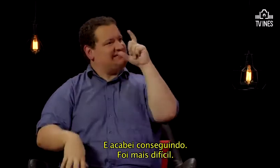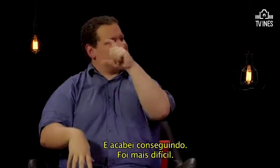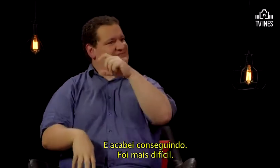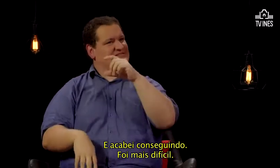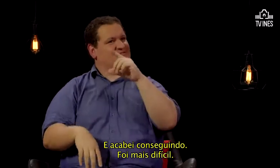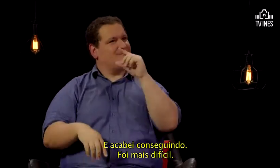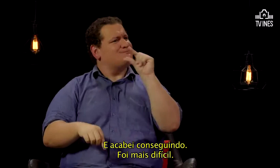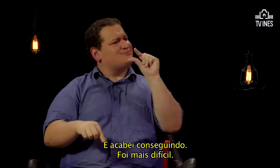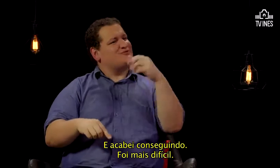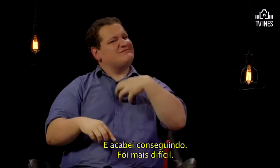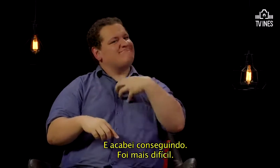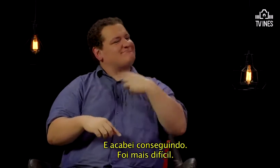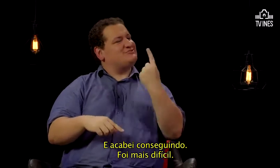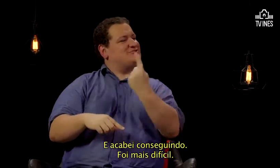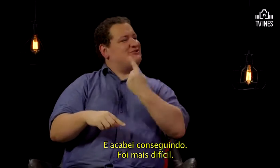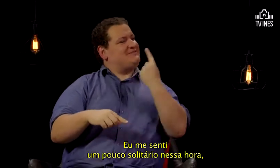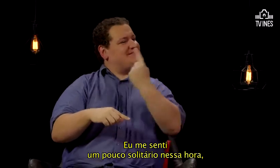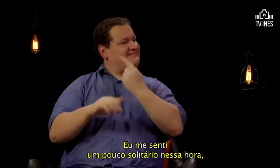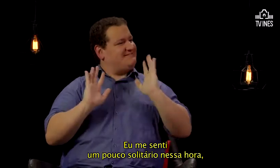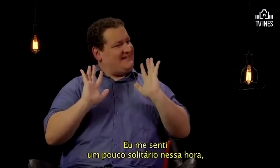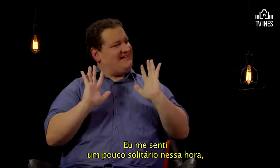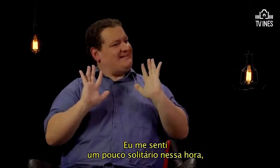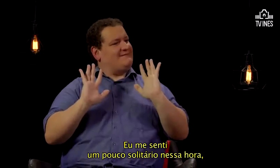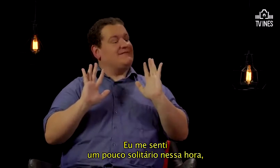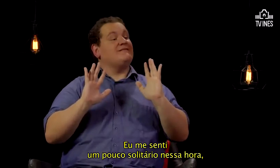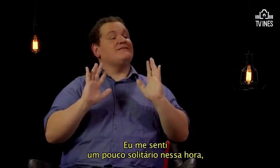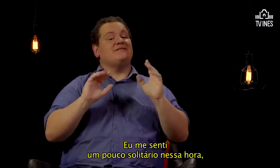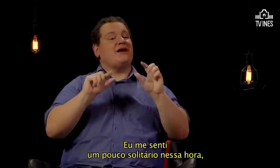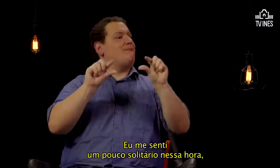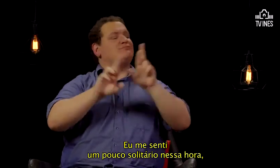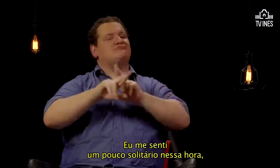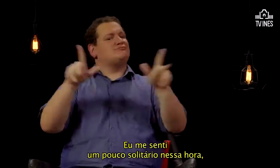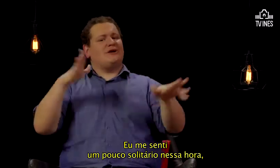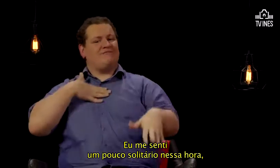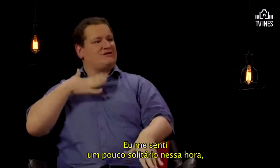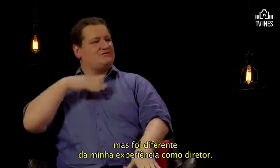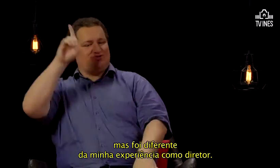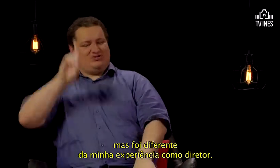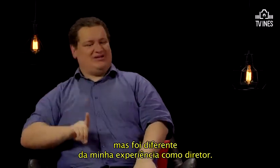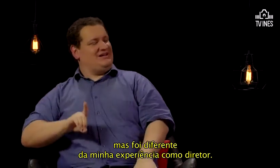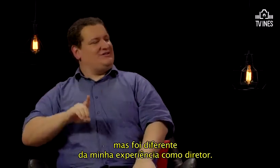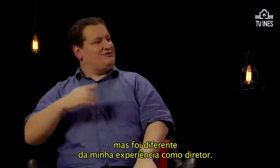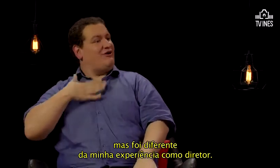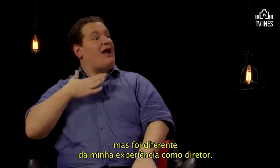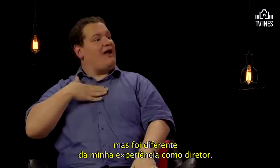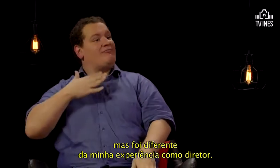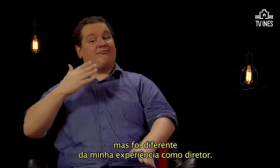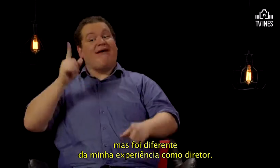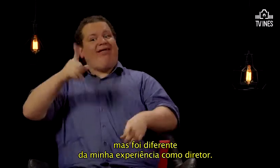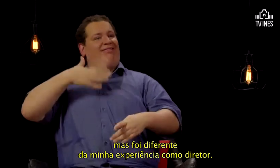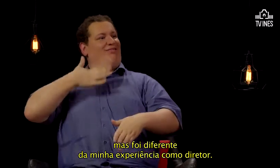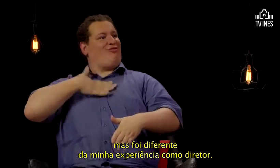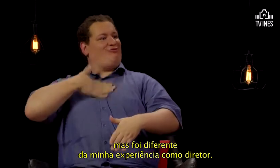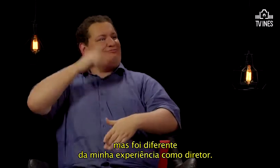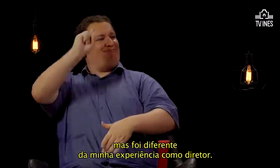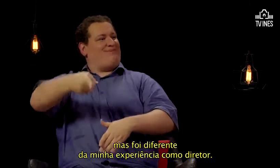conseguindo. Foi mais difícil. Eu me senti um pouco solitária nessa hora, mas foi diferente da minha experiência como diretor.